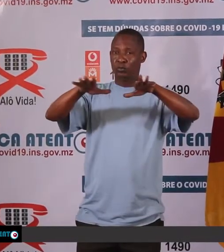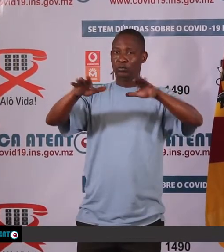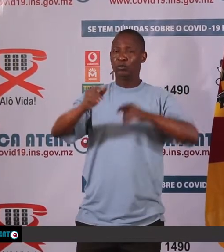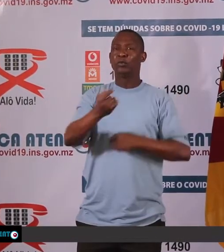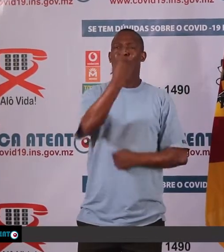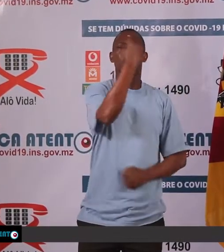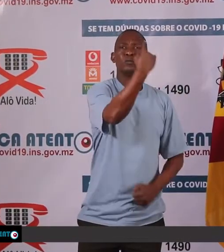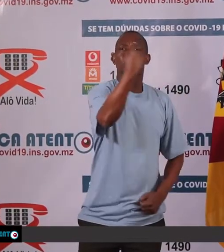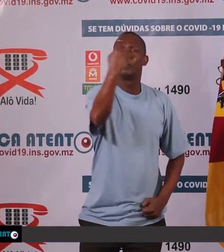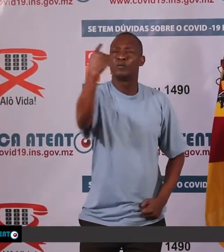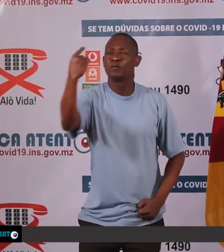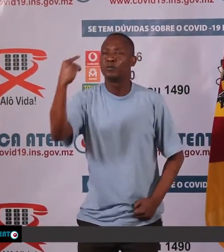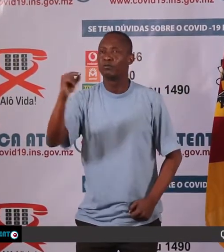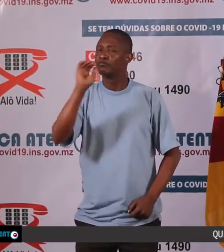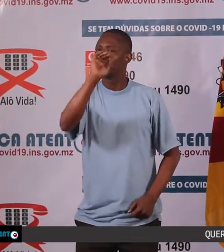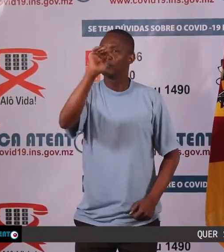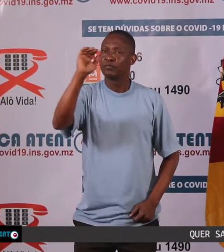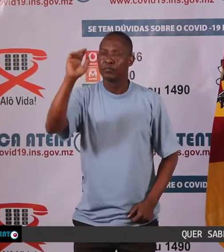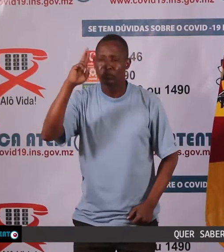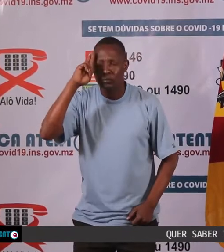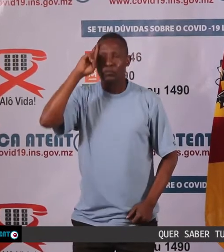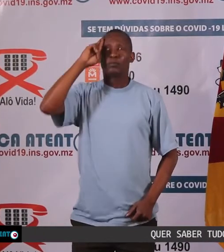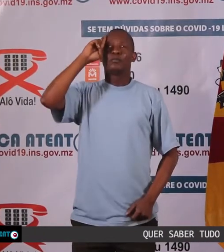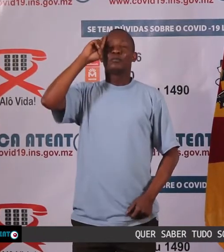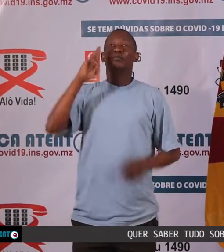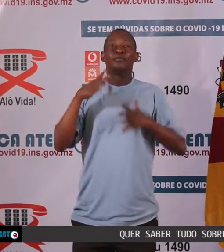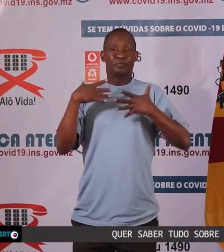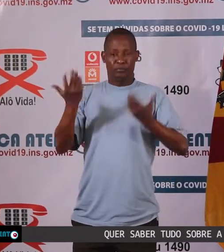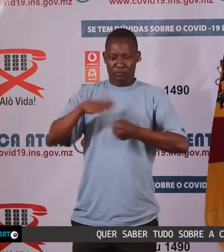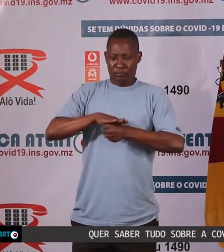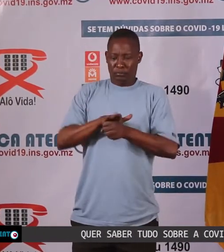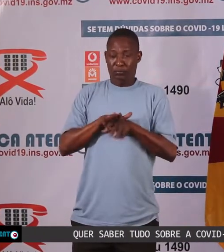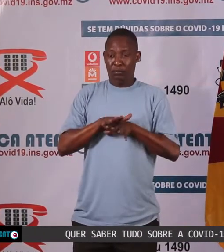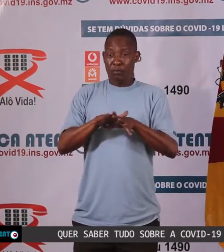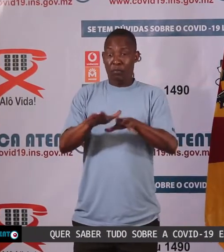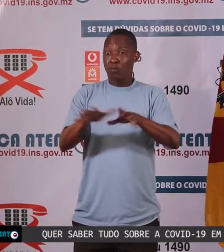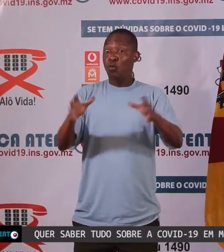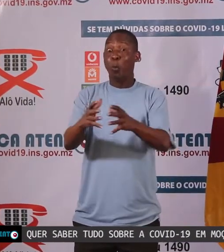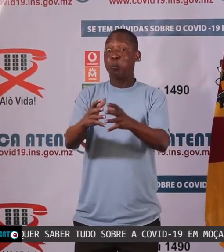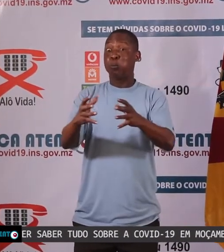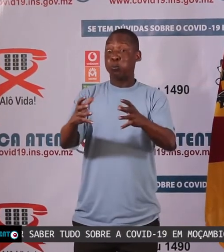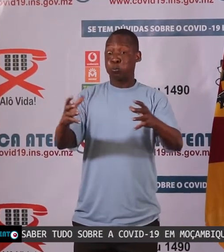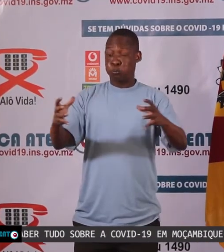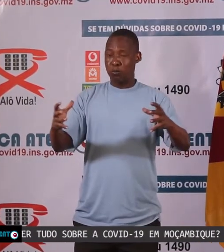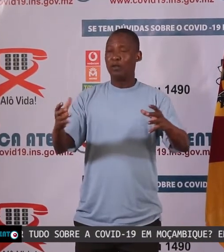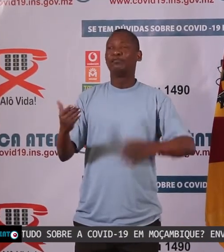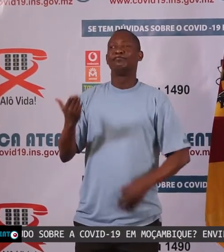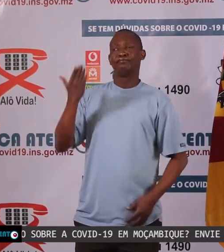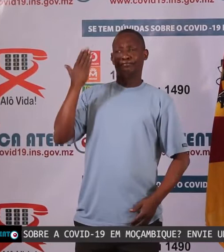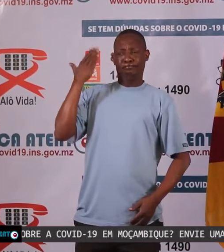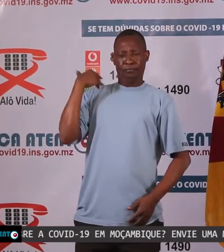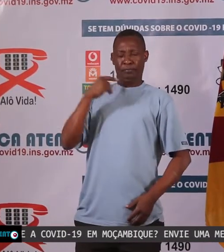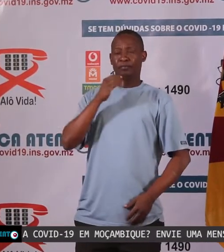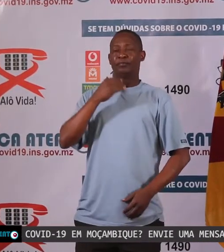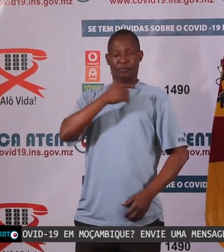nós que, face à evolução da pandemia de Covid-19, Sua Excelência Filipe Jacinto Nunes, Presidente